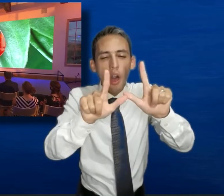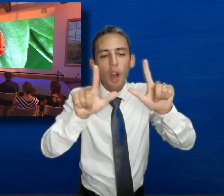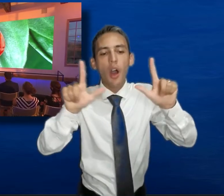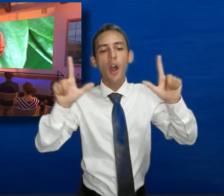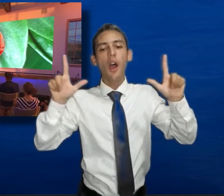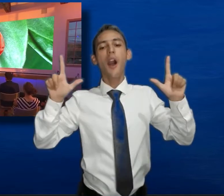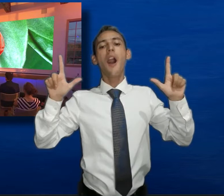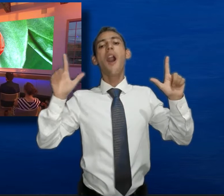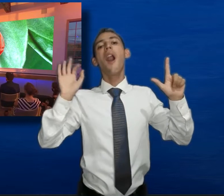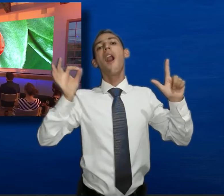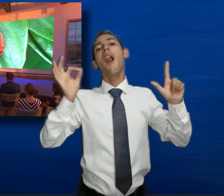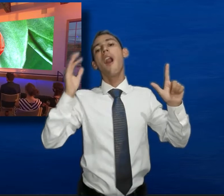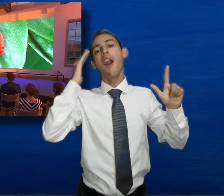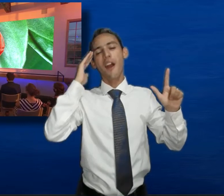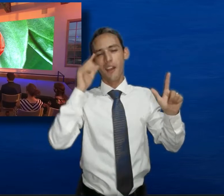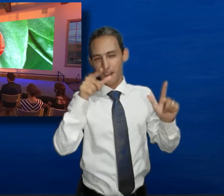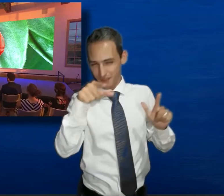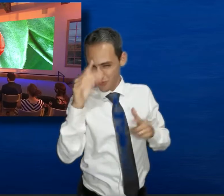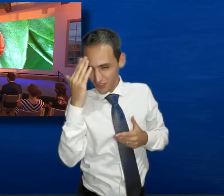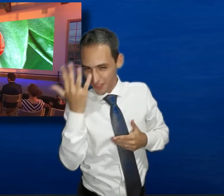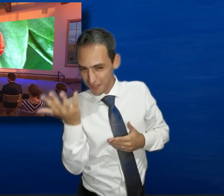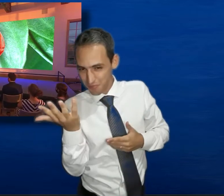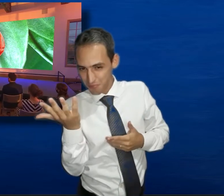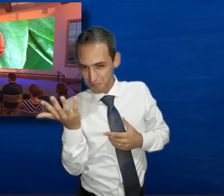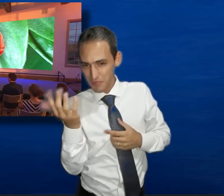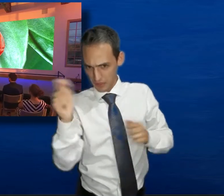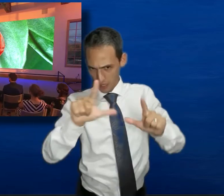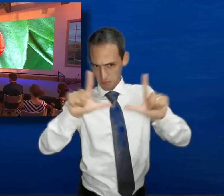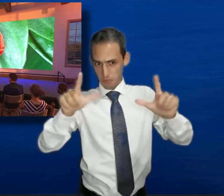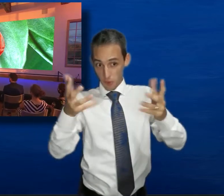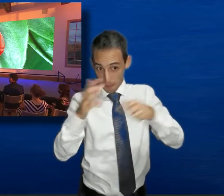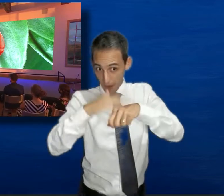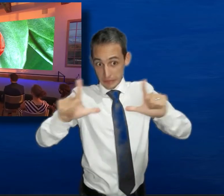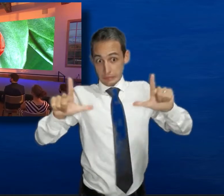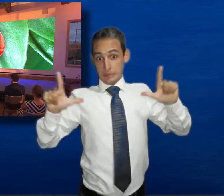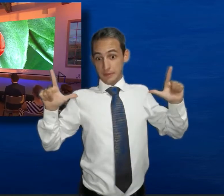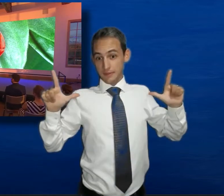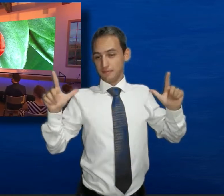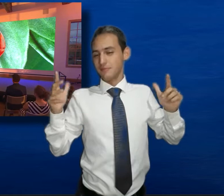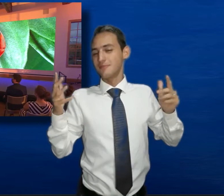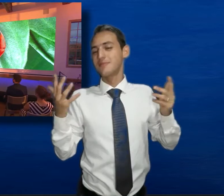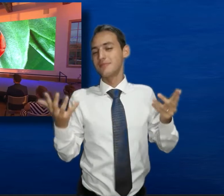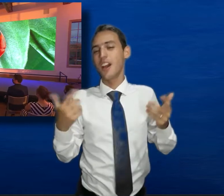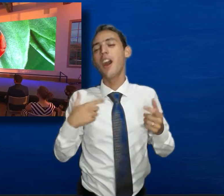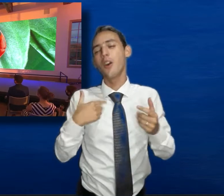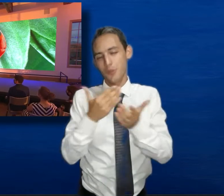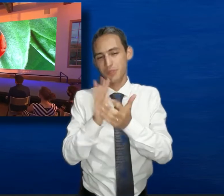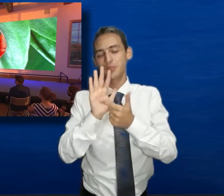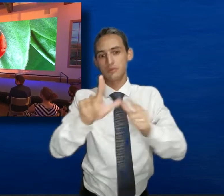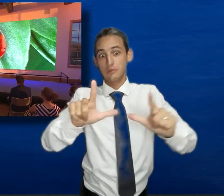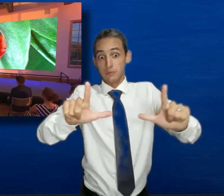essa nova perspectiva ajuda a dar-lhe clareza? Isso é tudo que há para ver? O que vocês